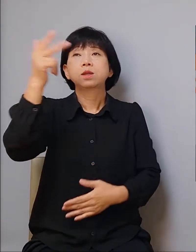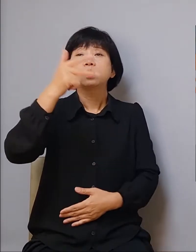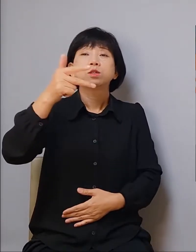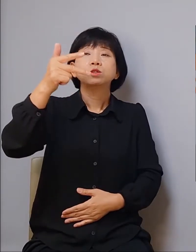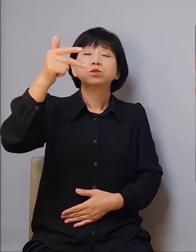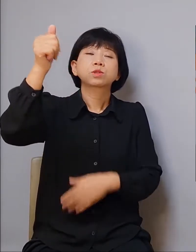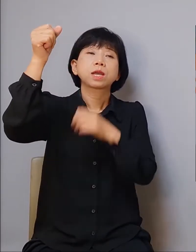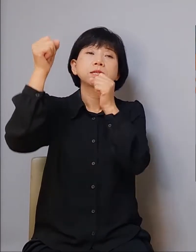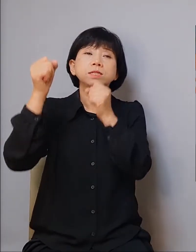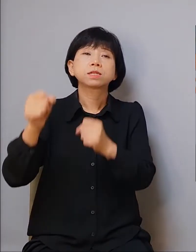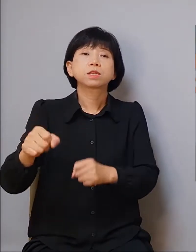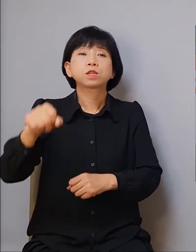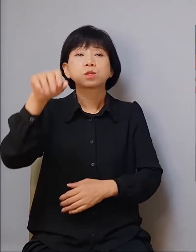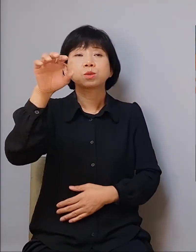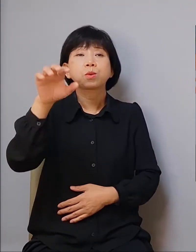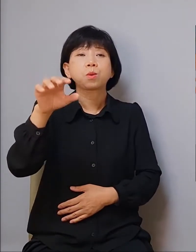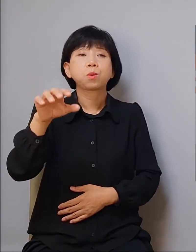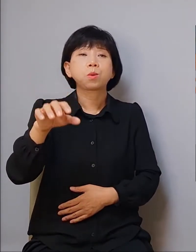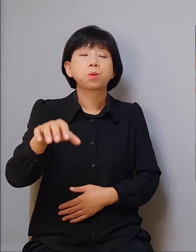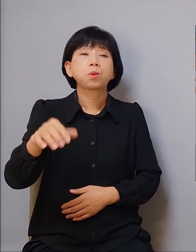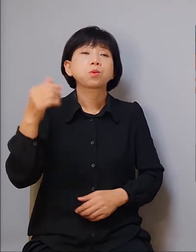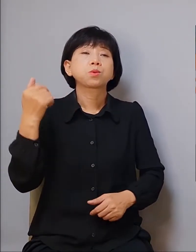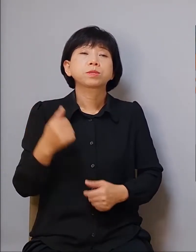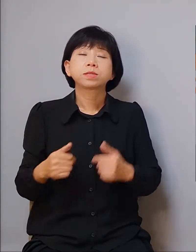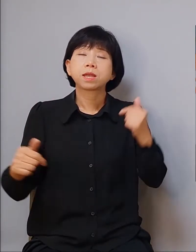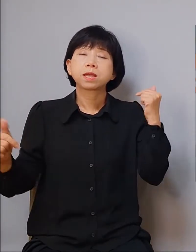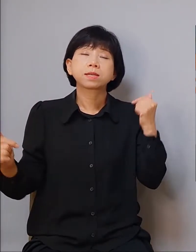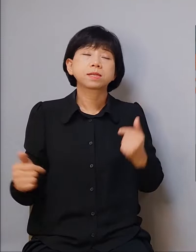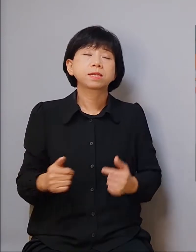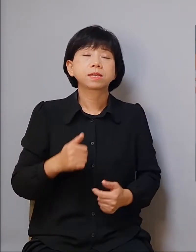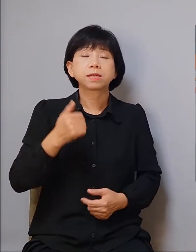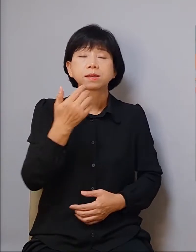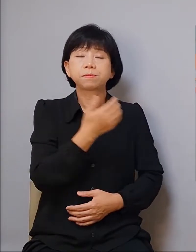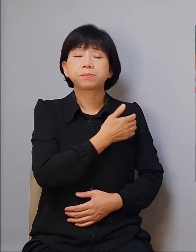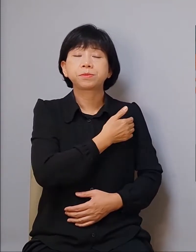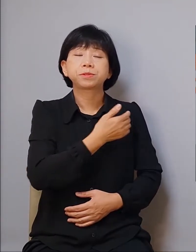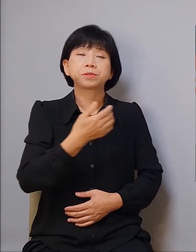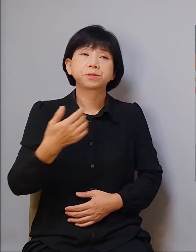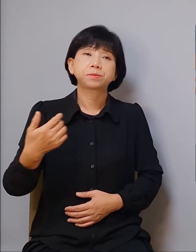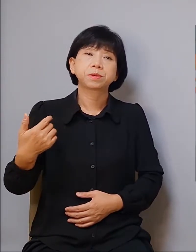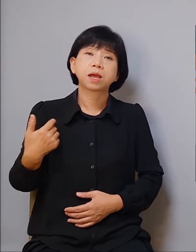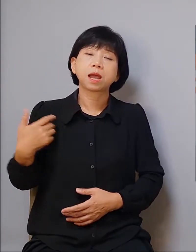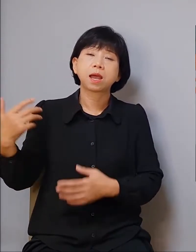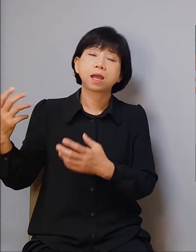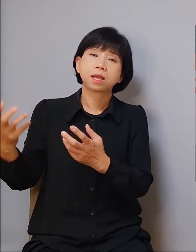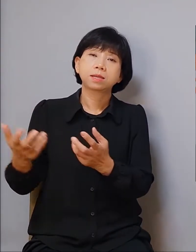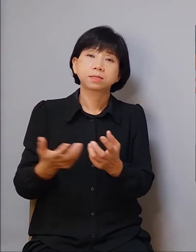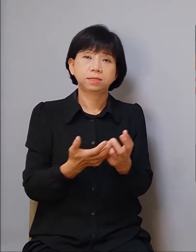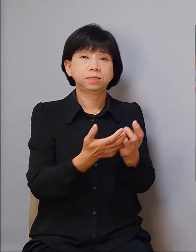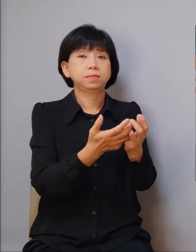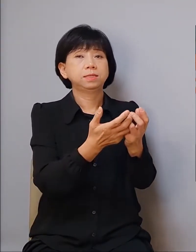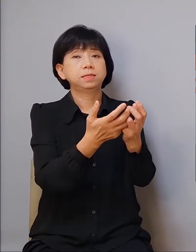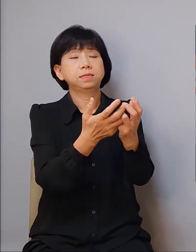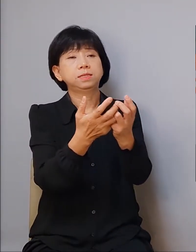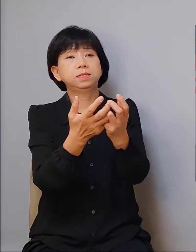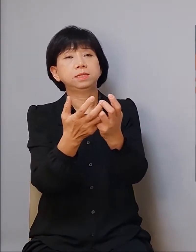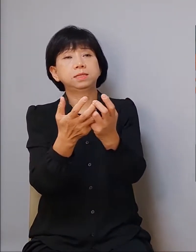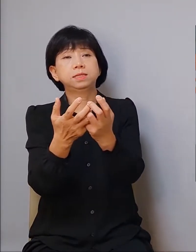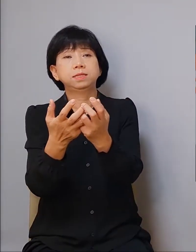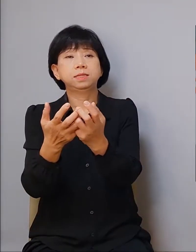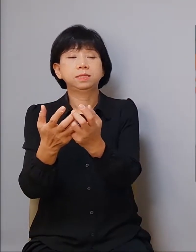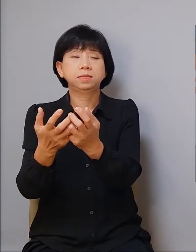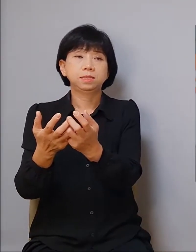예배드립니다. 주 계신 곳엔 기쁨 가득